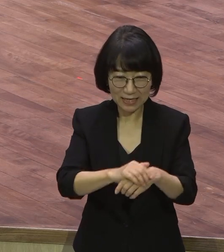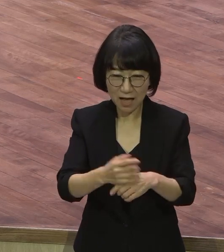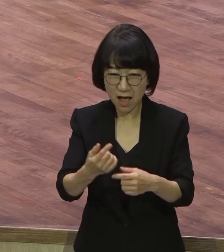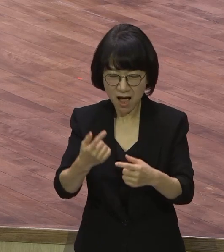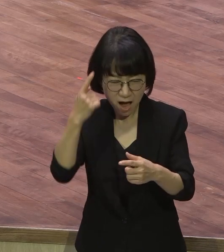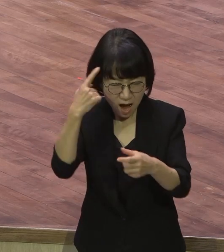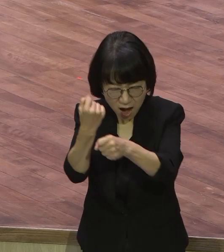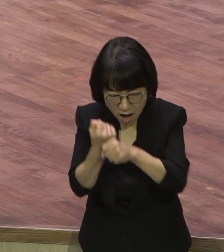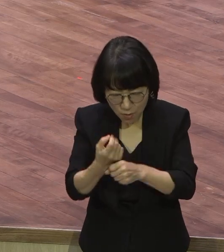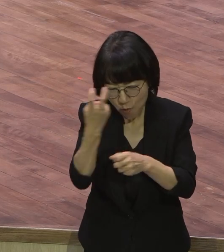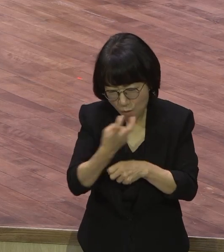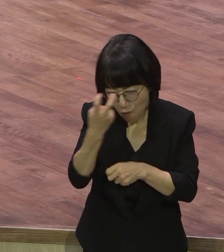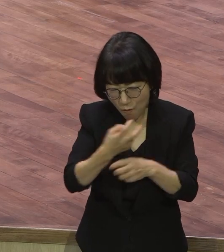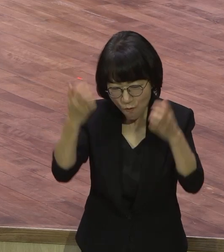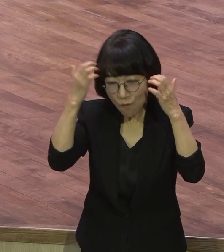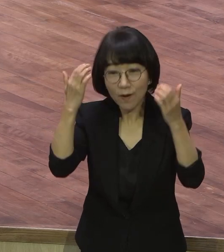뭐였어요.